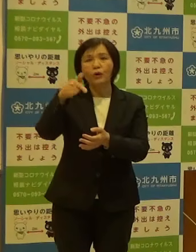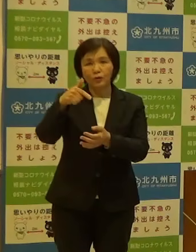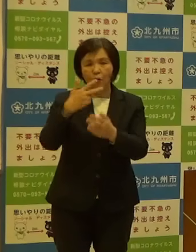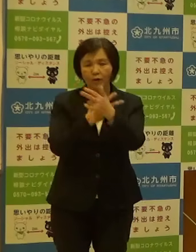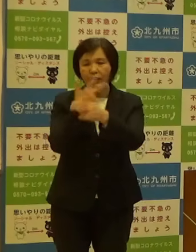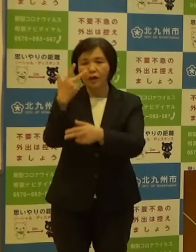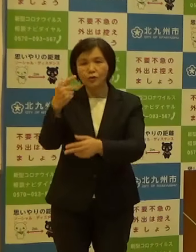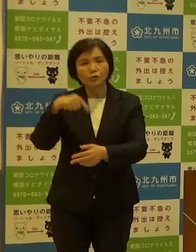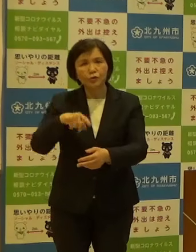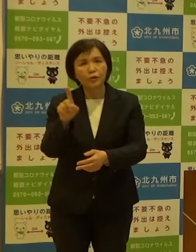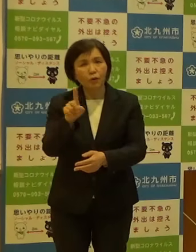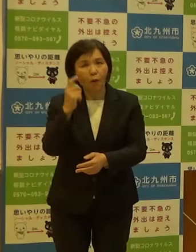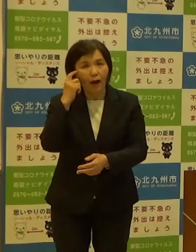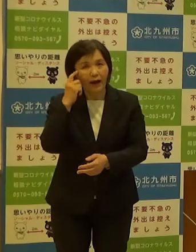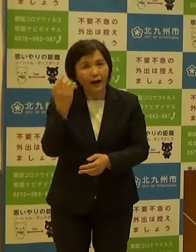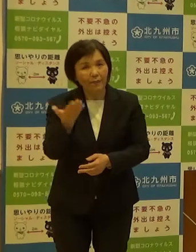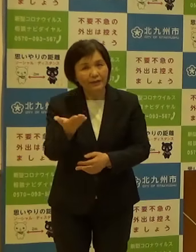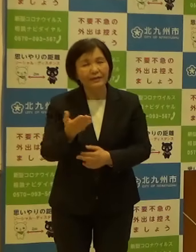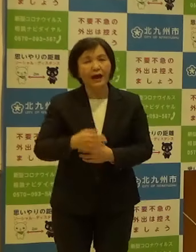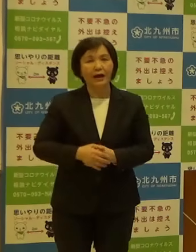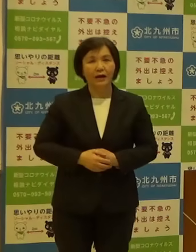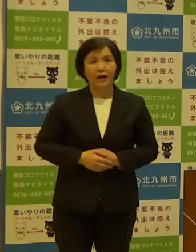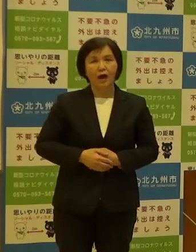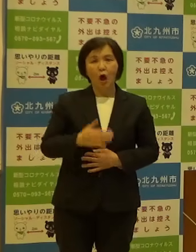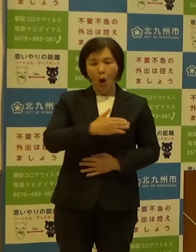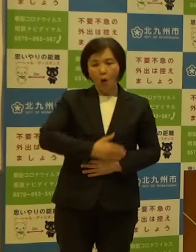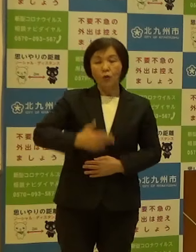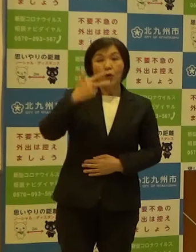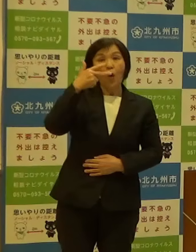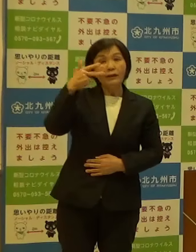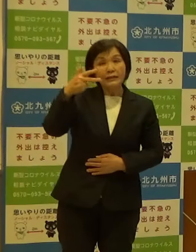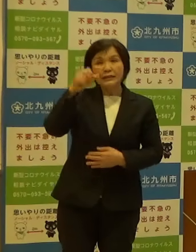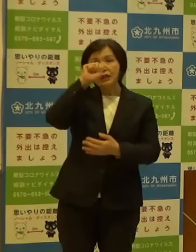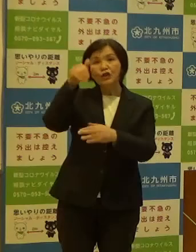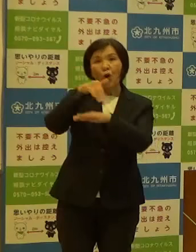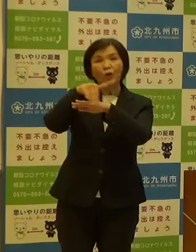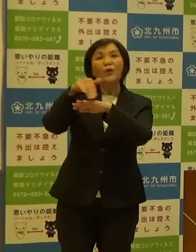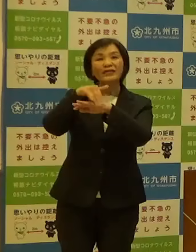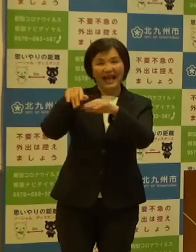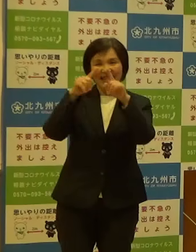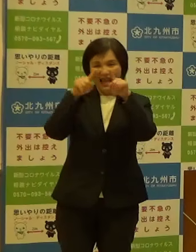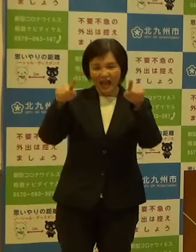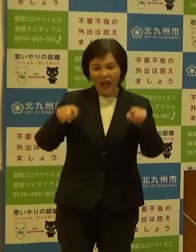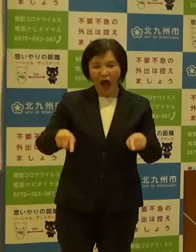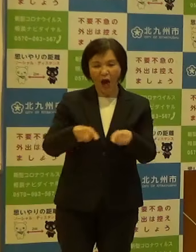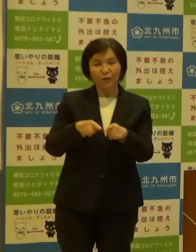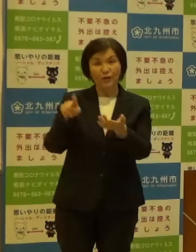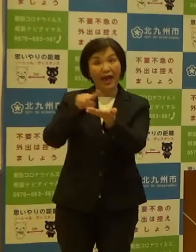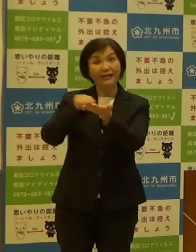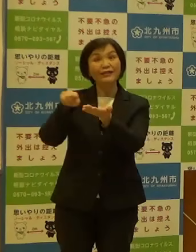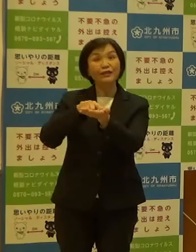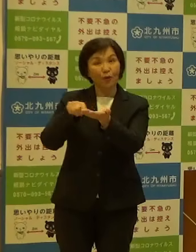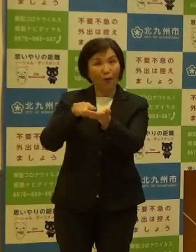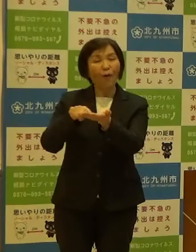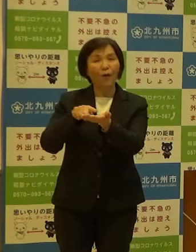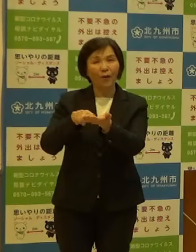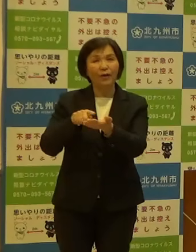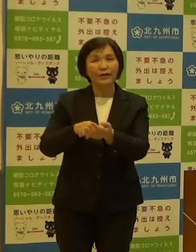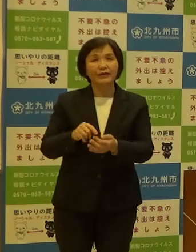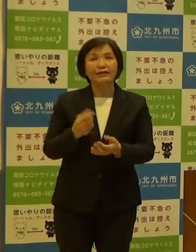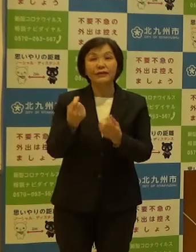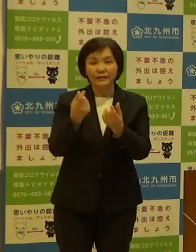になっています か。福岡市の予算でいわゆるタブレットですか。はい、はい、